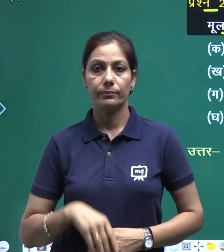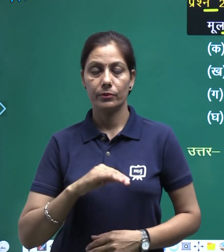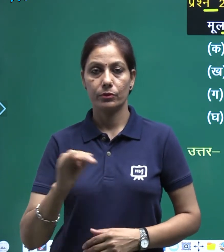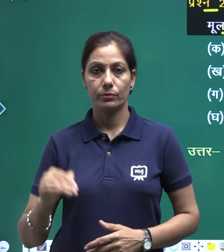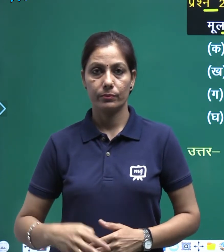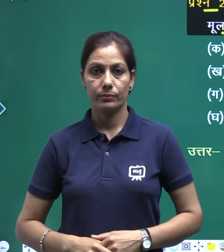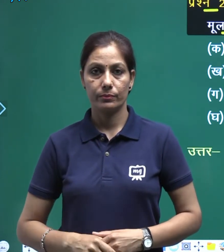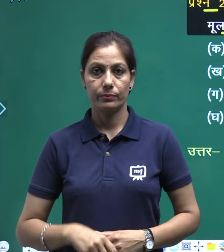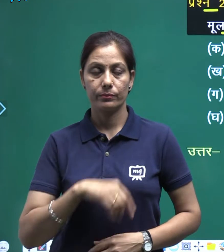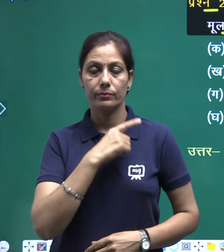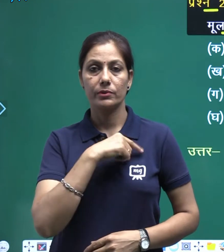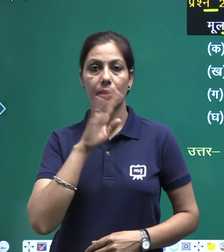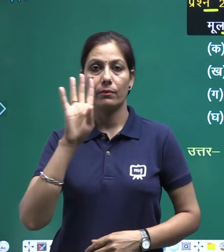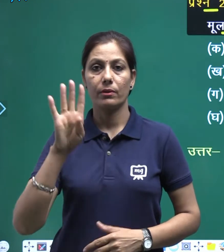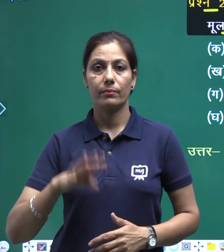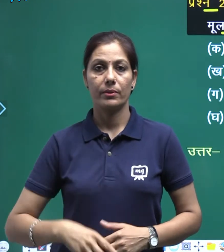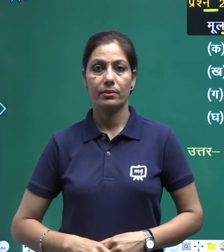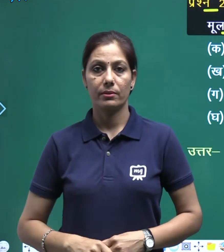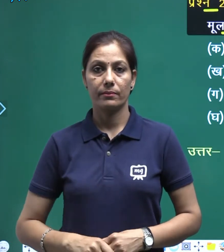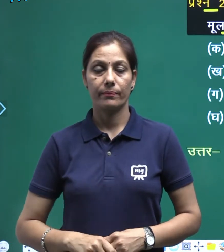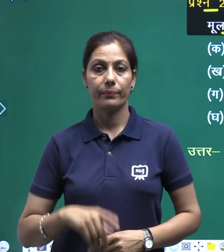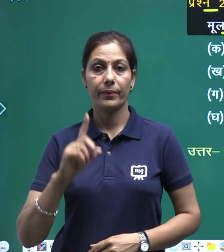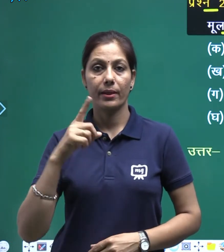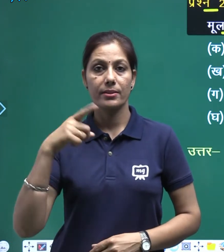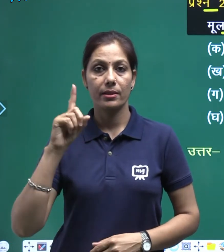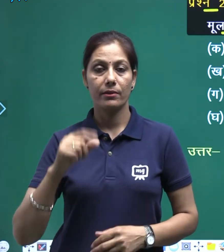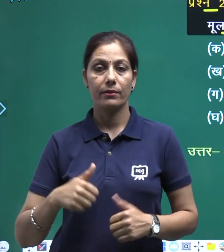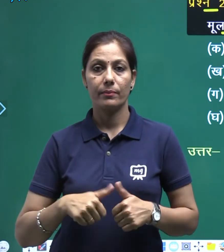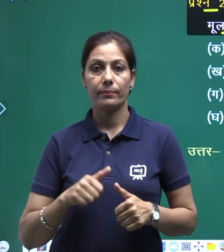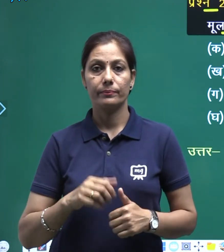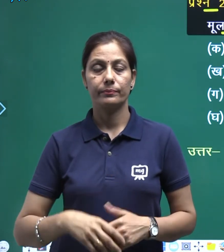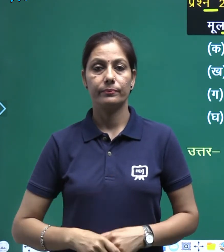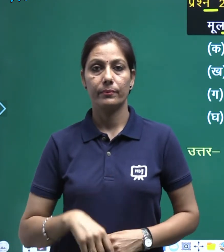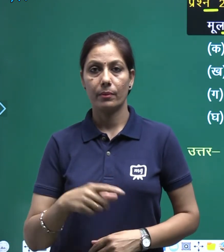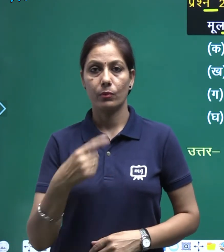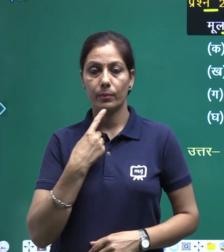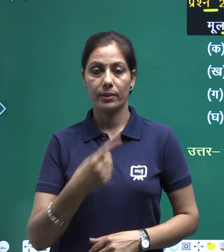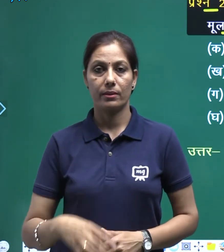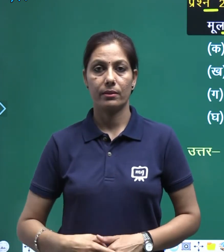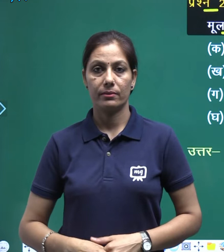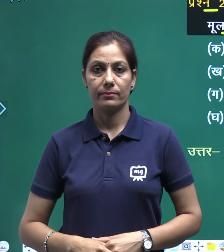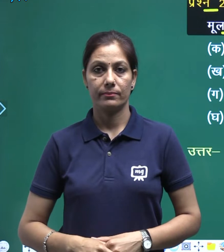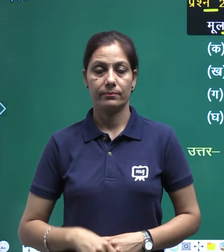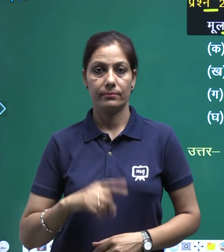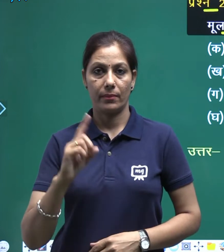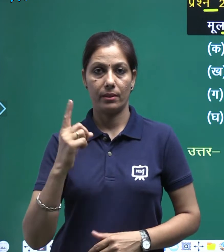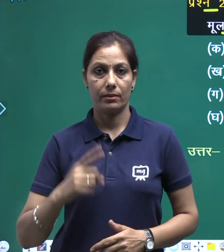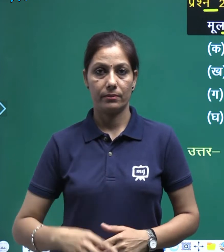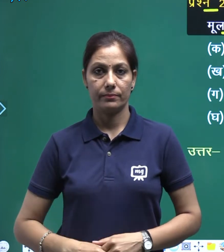बच्चों, इन 4 विकल्प में से एक सही विकल्प आपको बताना है।